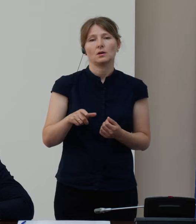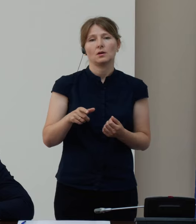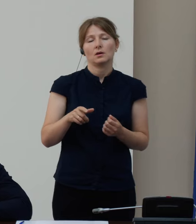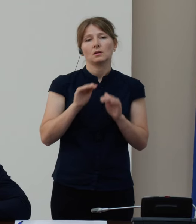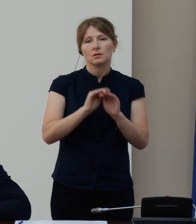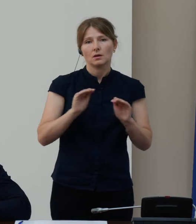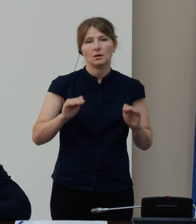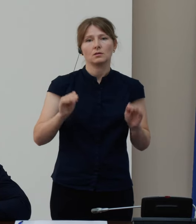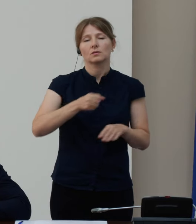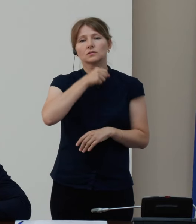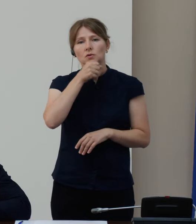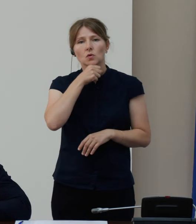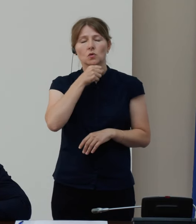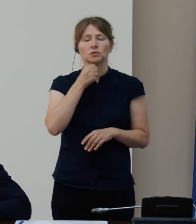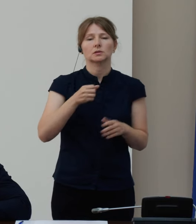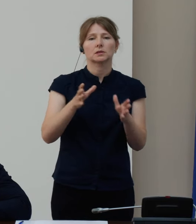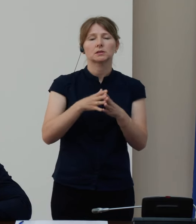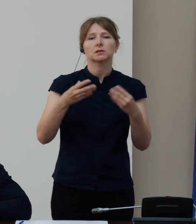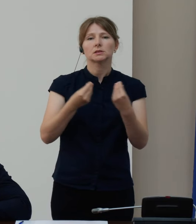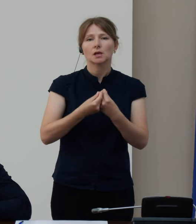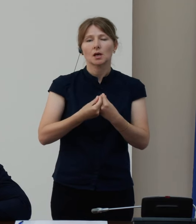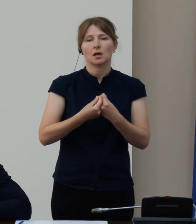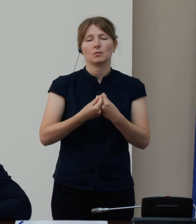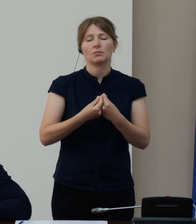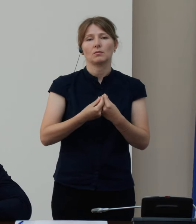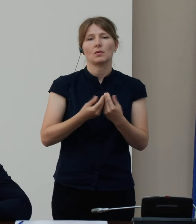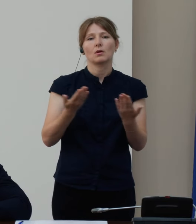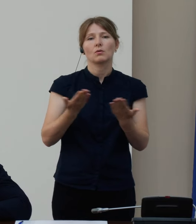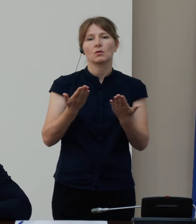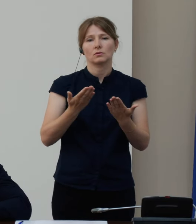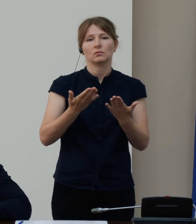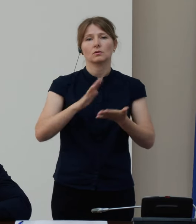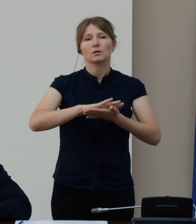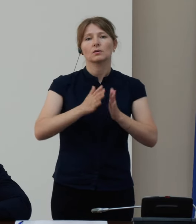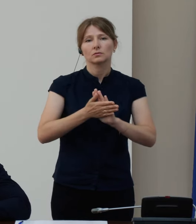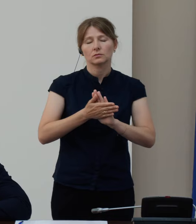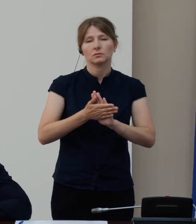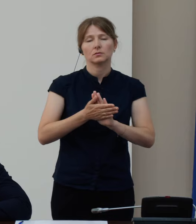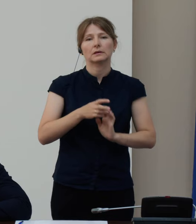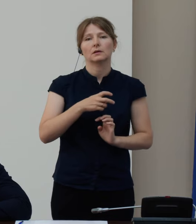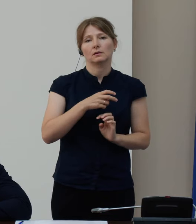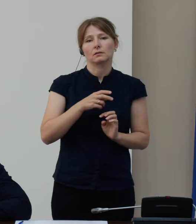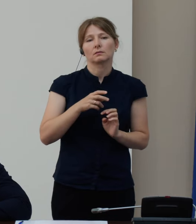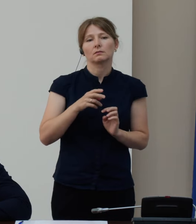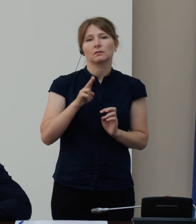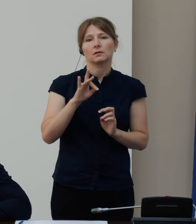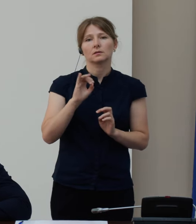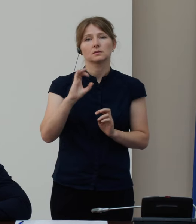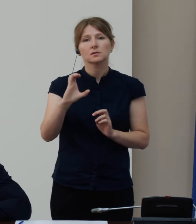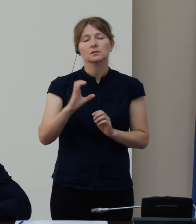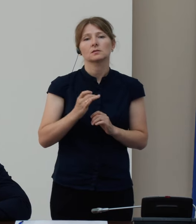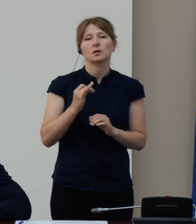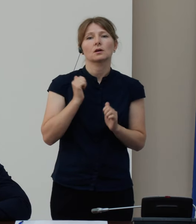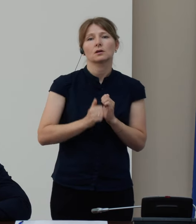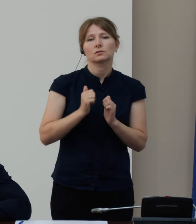adulți, copii, pentru familii care se află în situații de criză. Și spuneam de mai multe